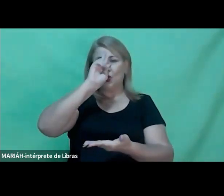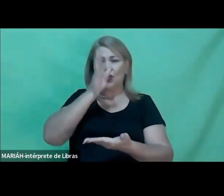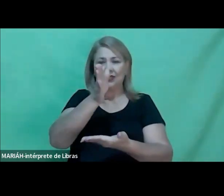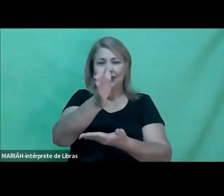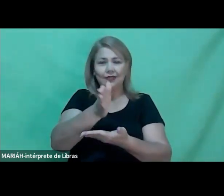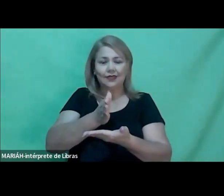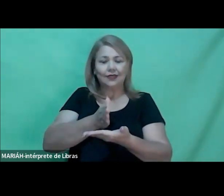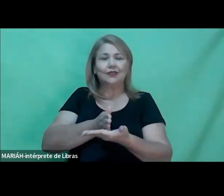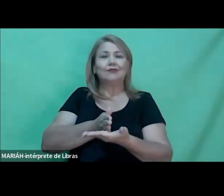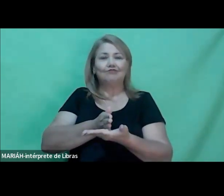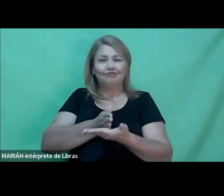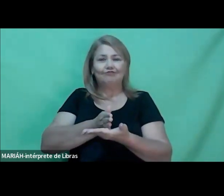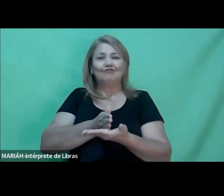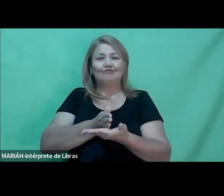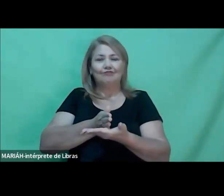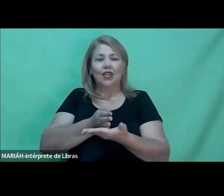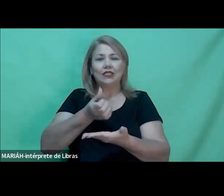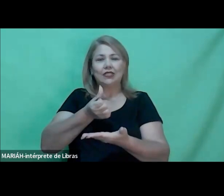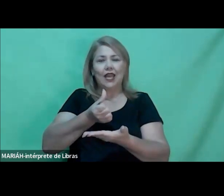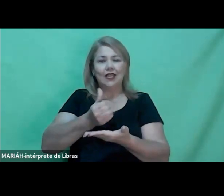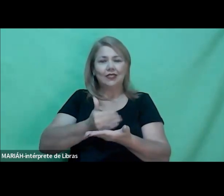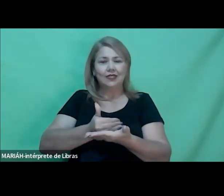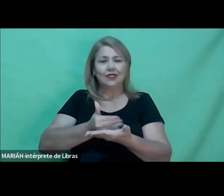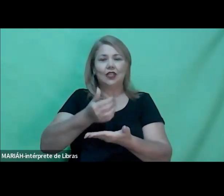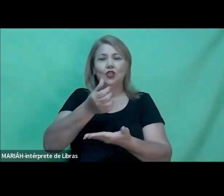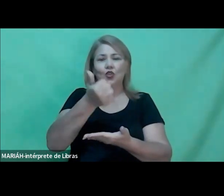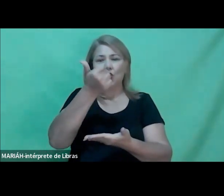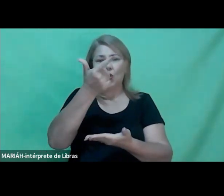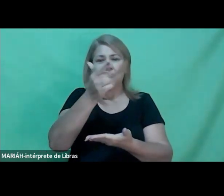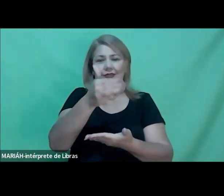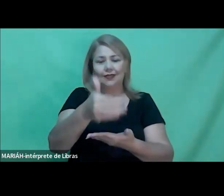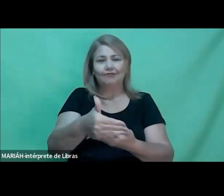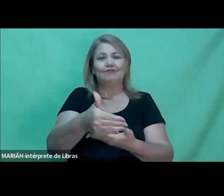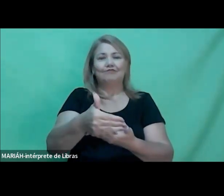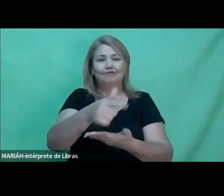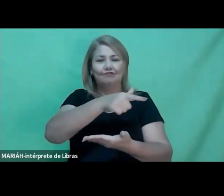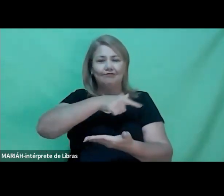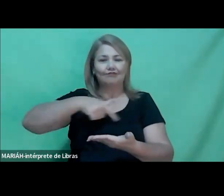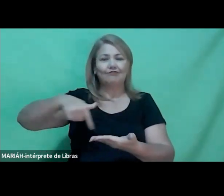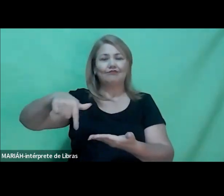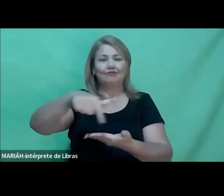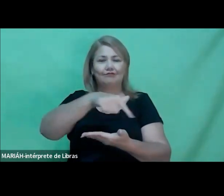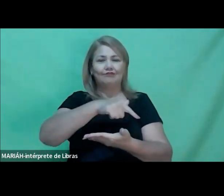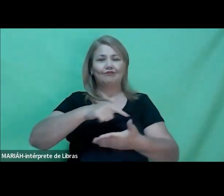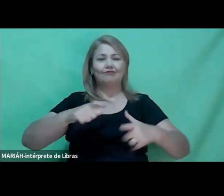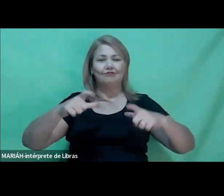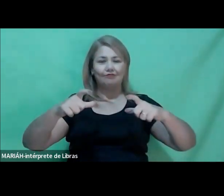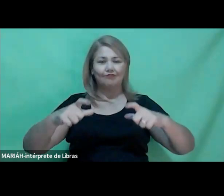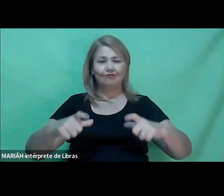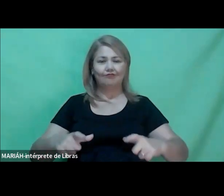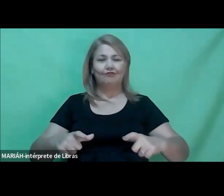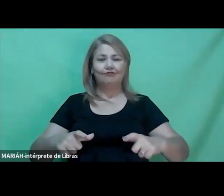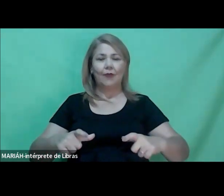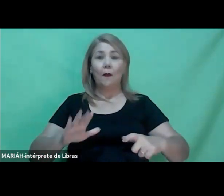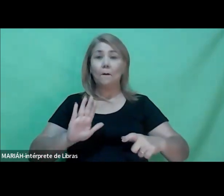sí eh que están a las 6 sí sin embargo yo me he encontrado que muchas personas